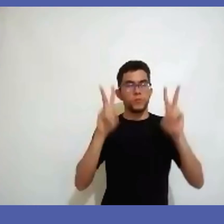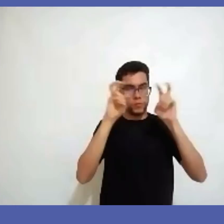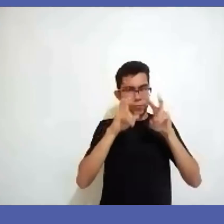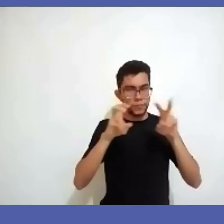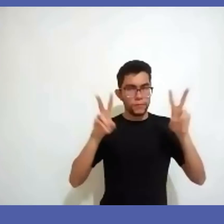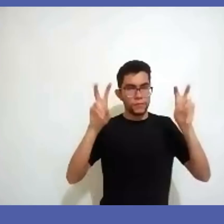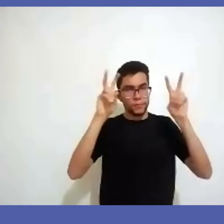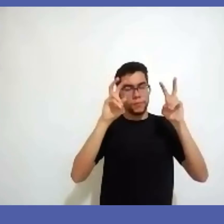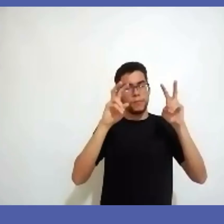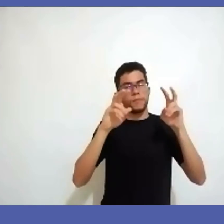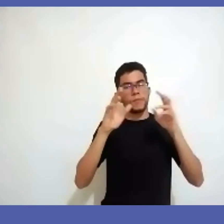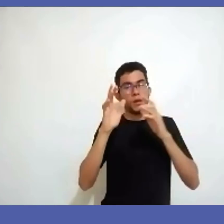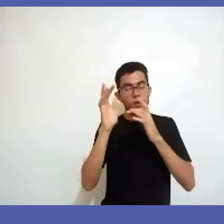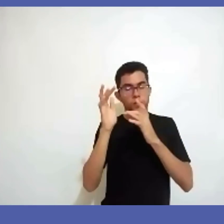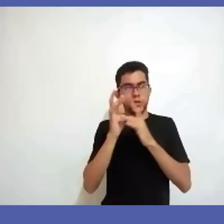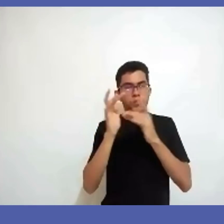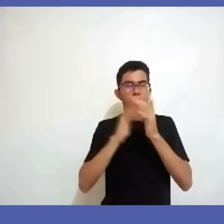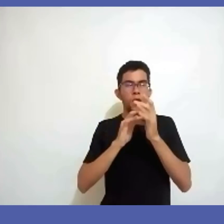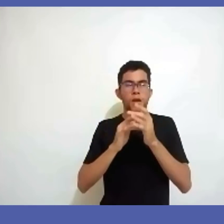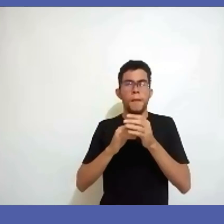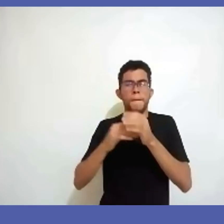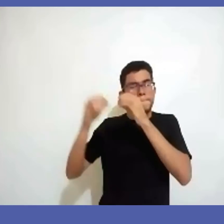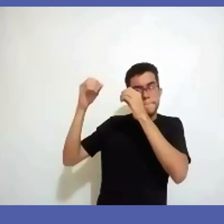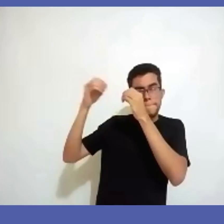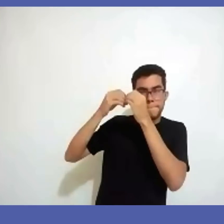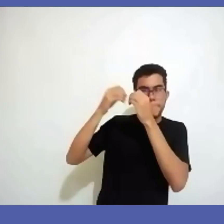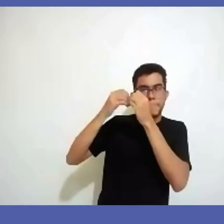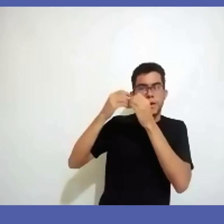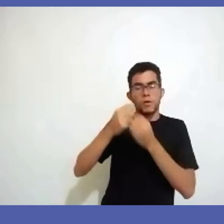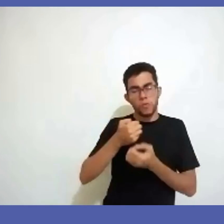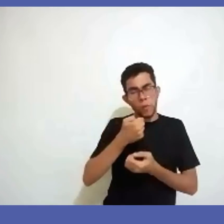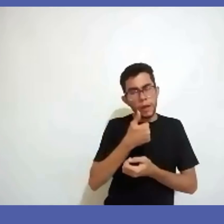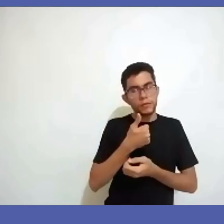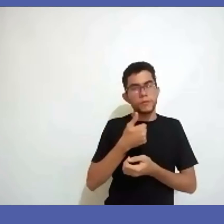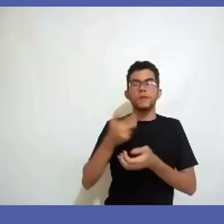às portas. Está às portas.